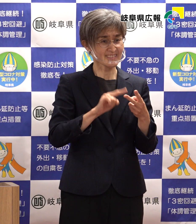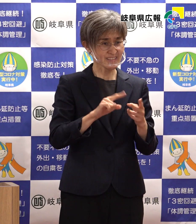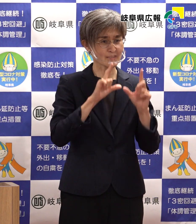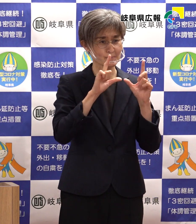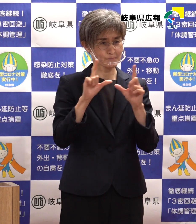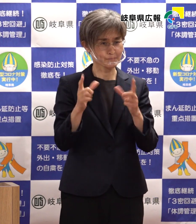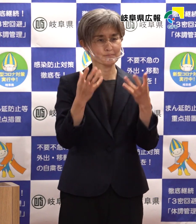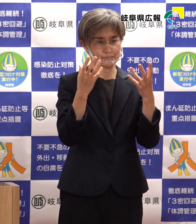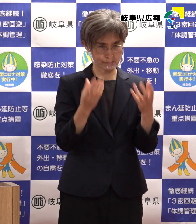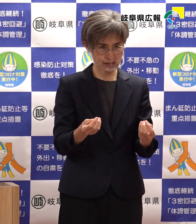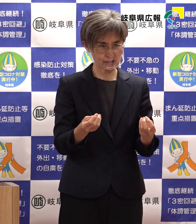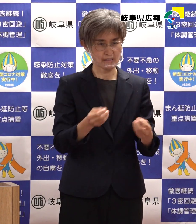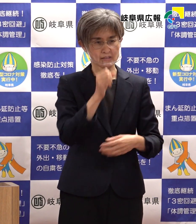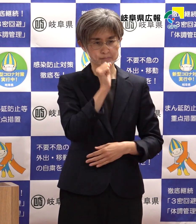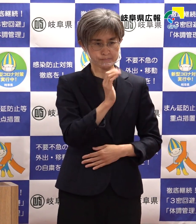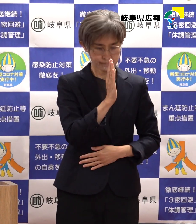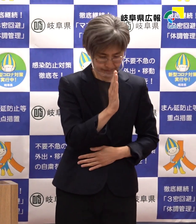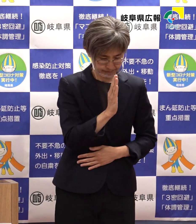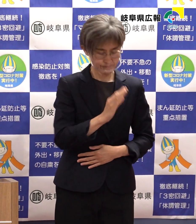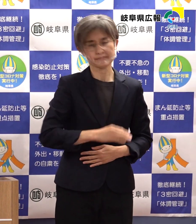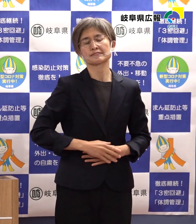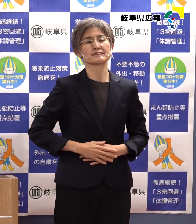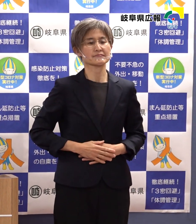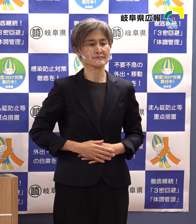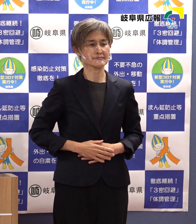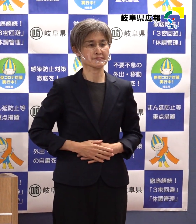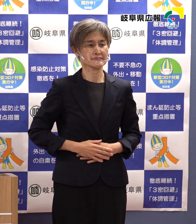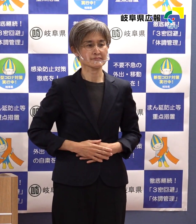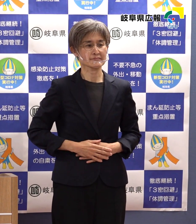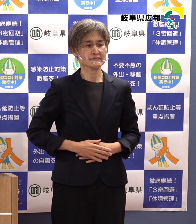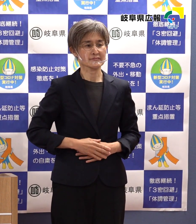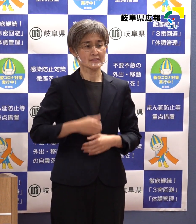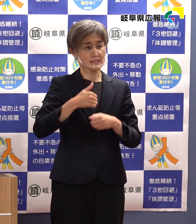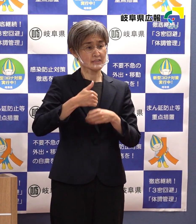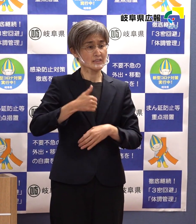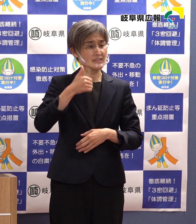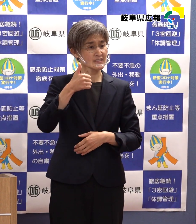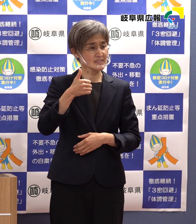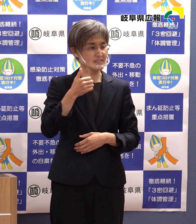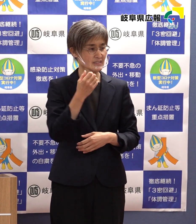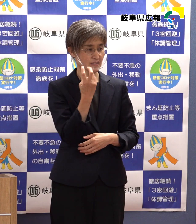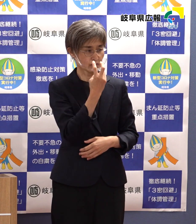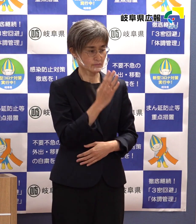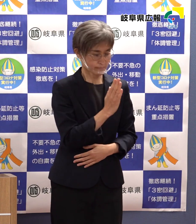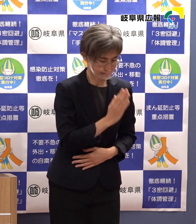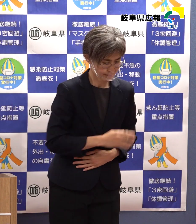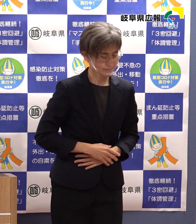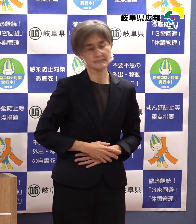よろしくお願いいたします。 それでは幹事社、新知事さん。